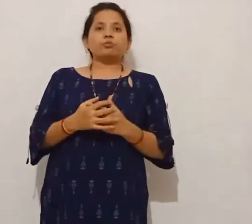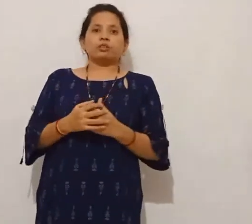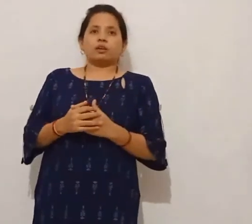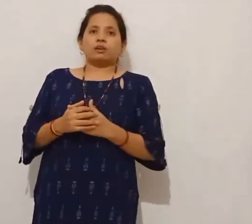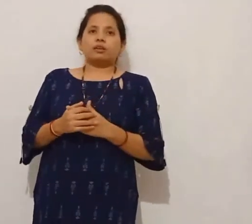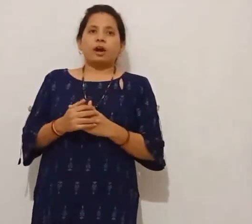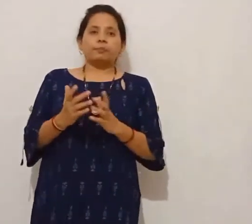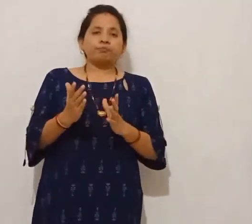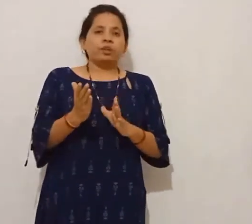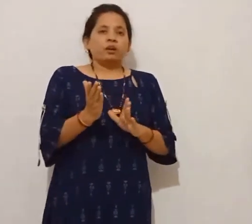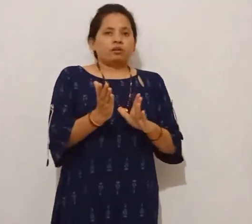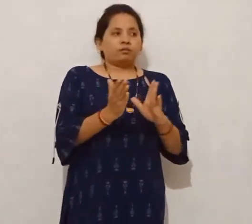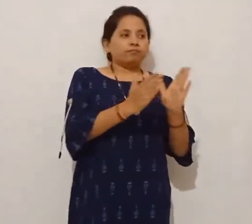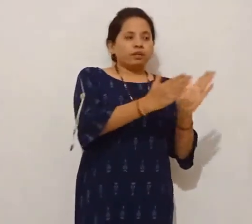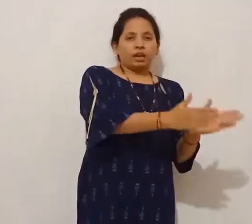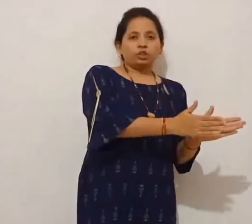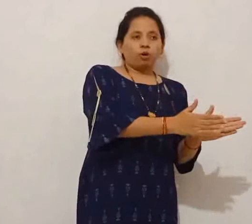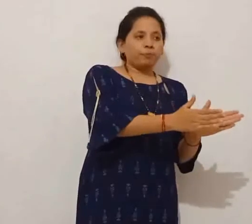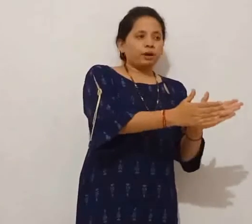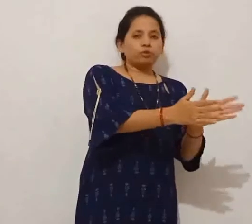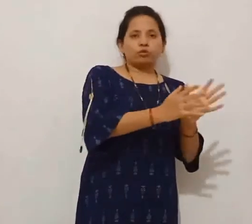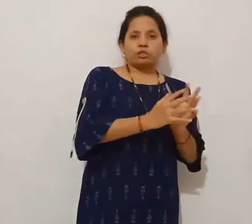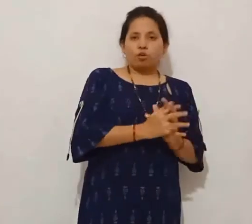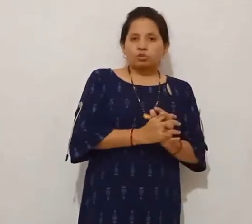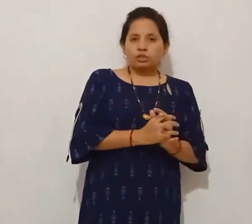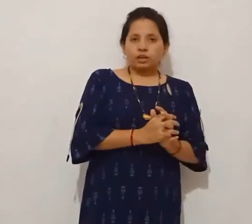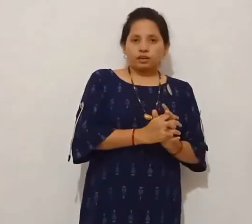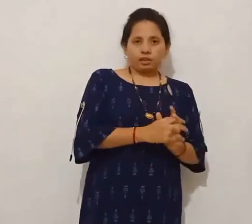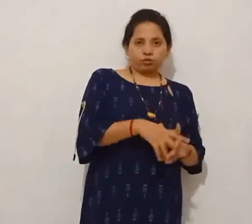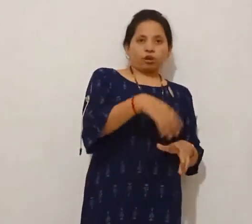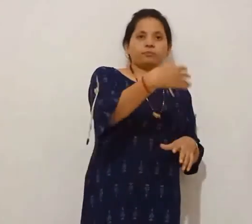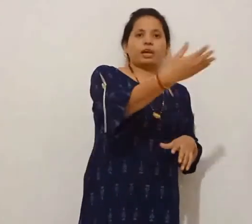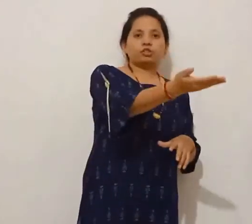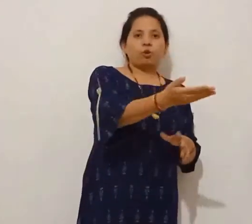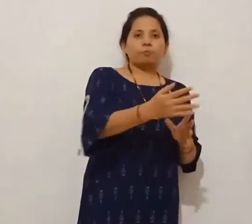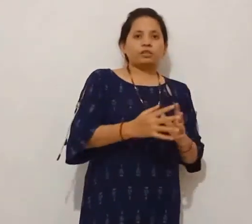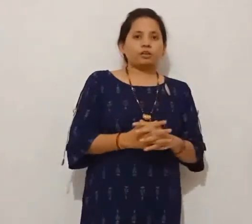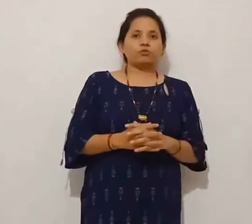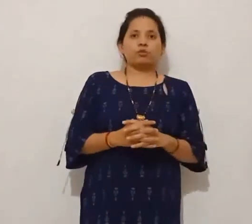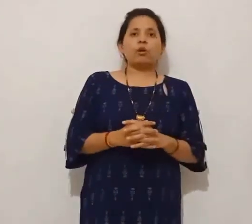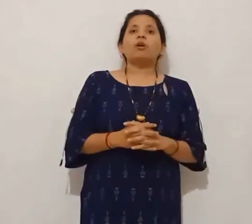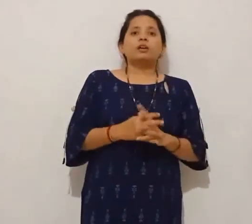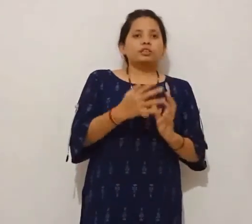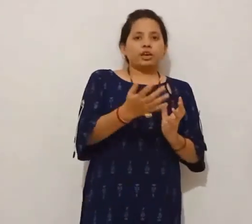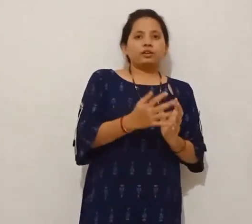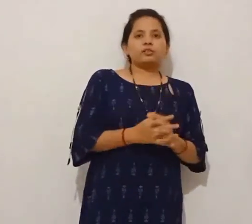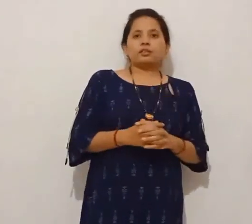होती है कि हम एक शॉप में हमको थोड़ा सा कॉस्टली लग रहा है तो हम नेक्स्ट शॉप में जाके उसको चेक कर सकते